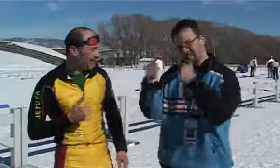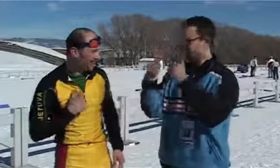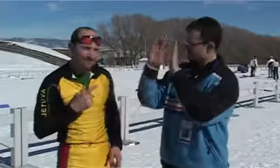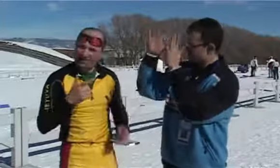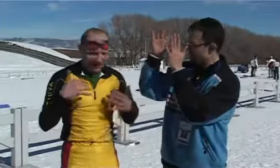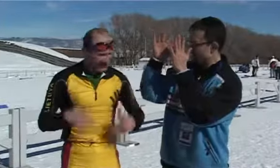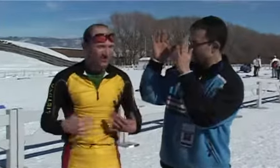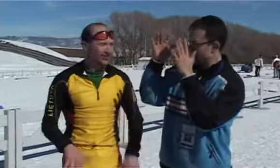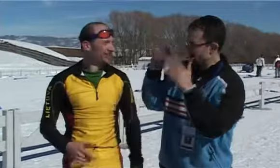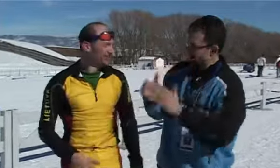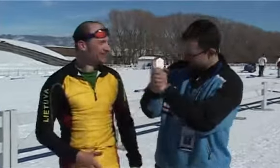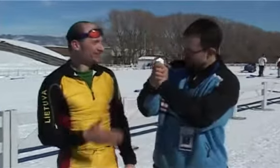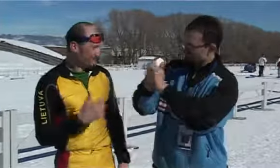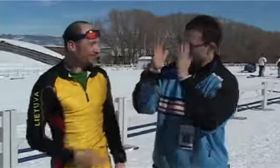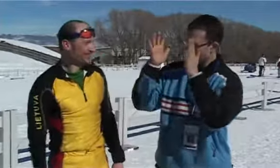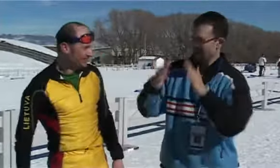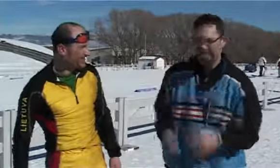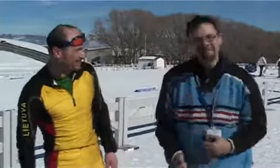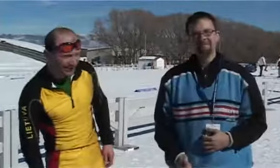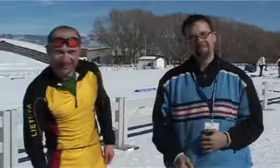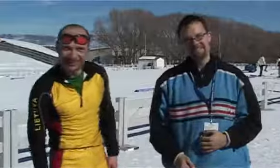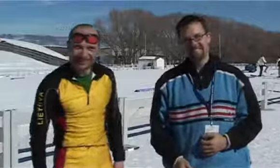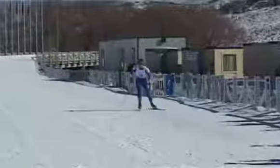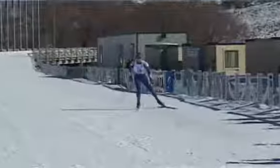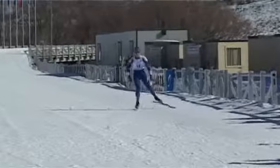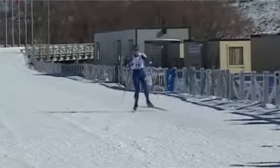das geschafft habe. Herzliche Gratulation für diese Leistung.